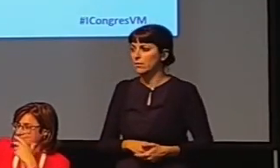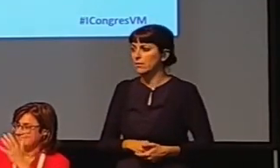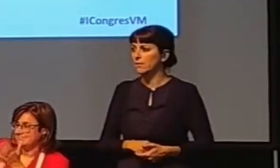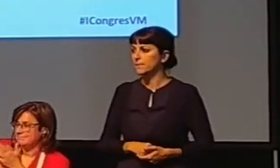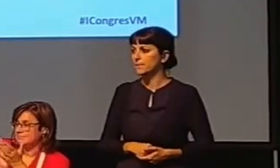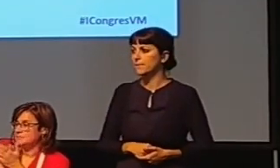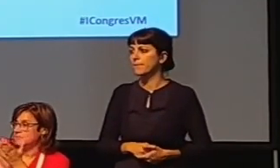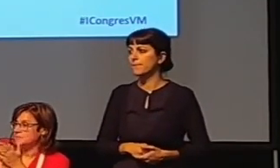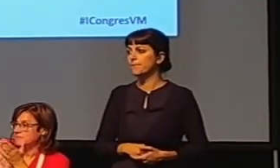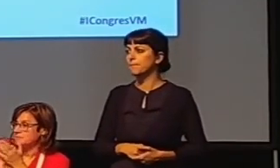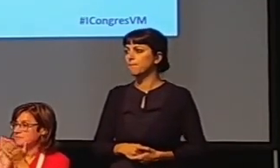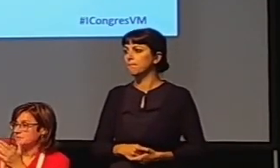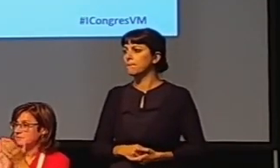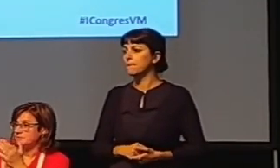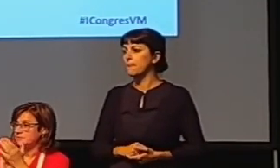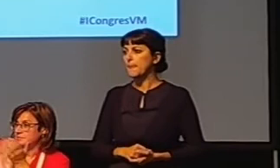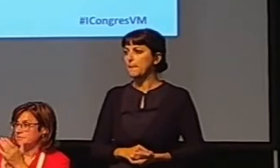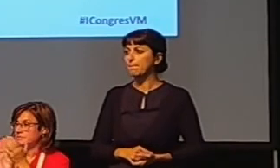a tu.